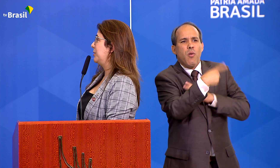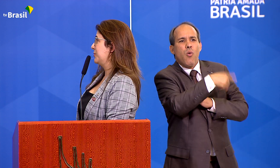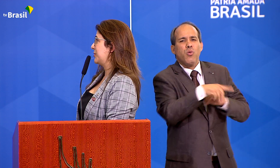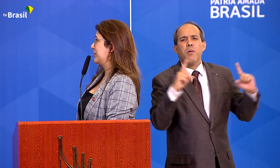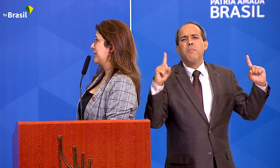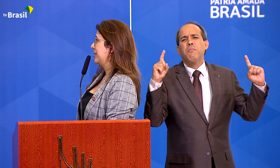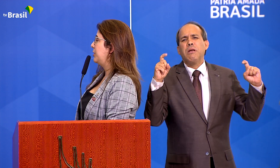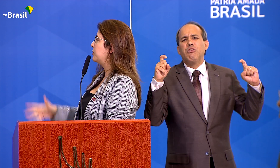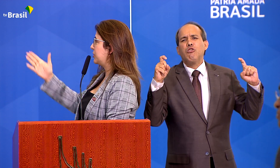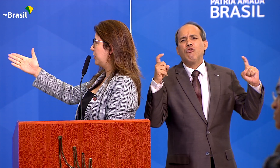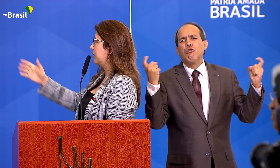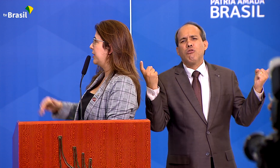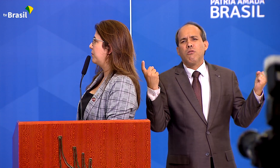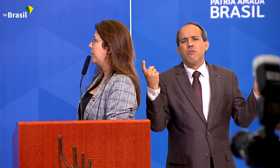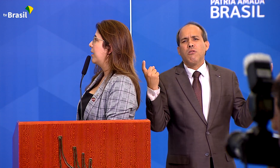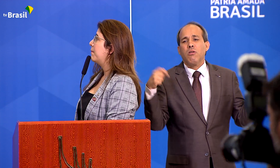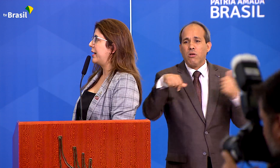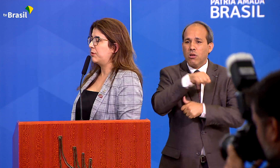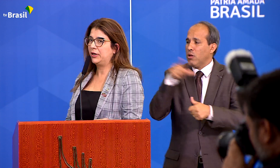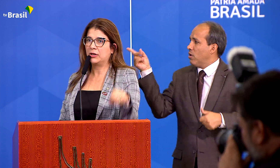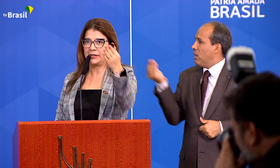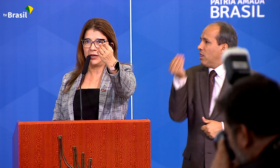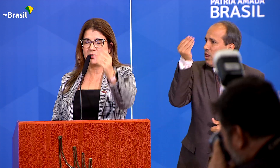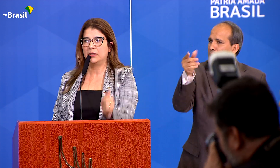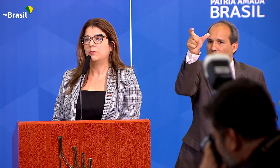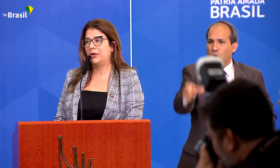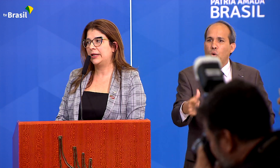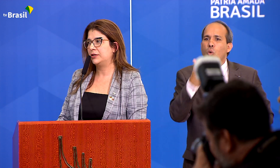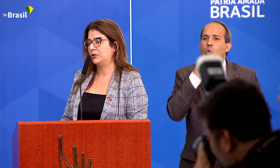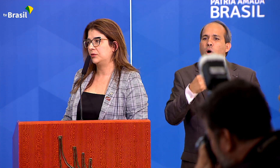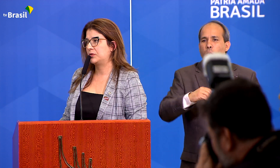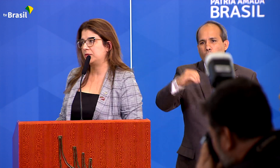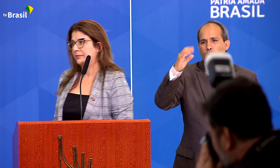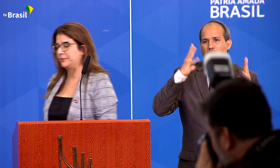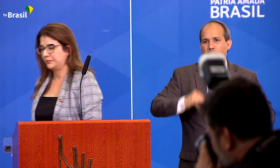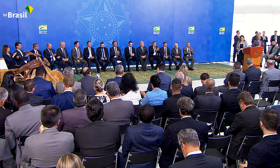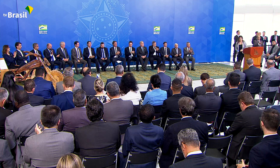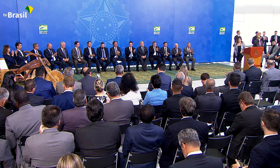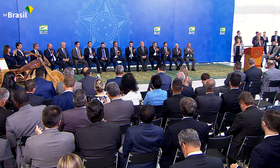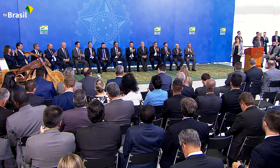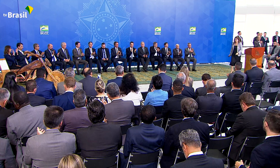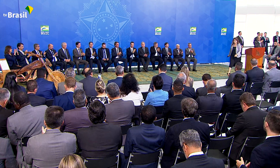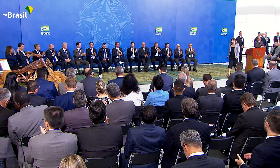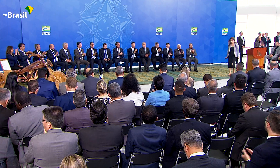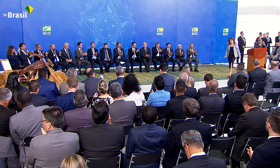bandidos e o Senhor deu para um inocente Boa tarde a todos